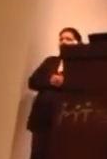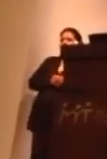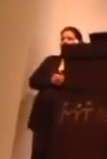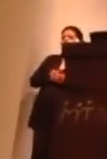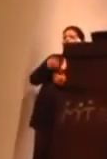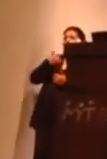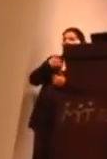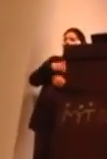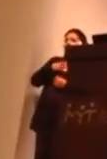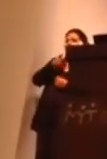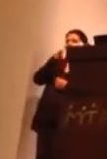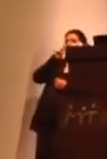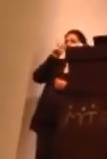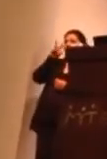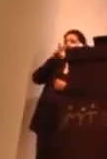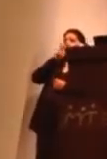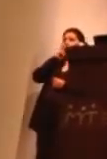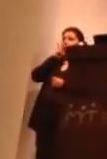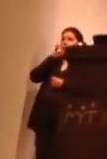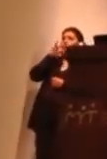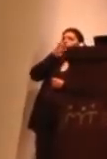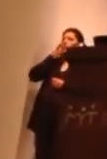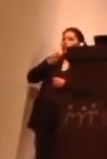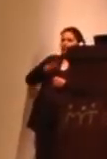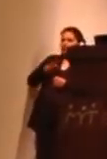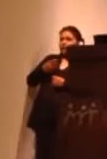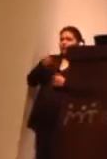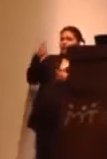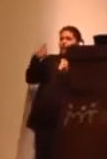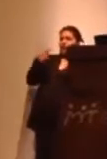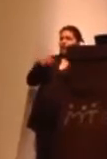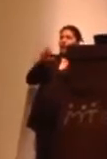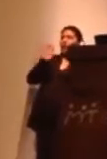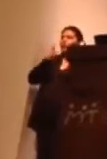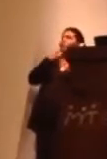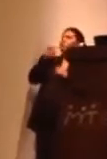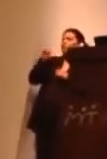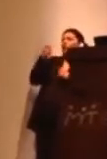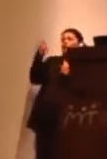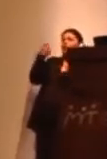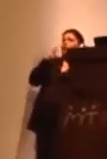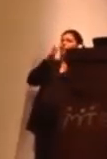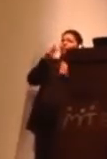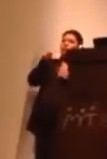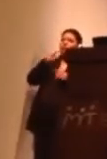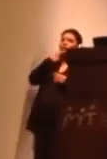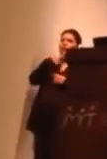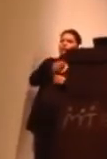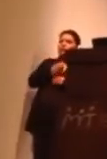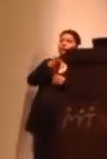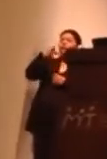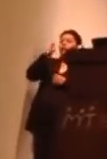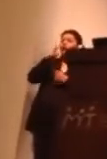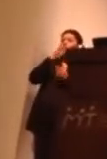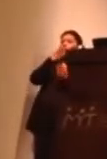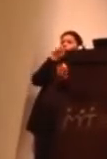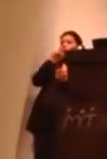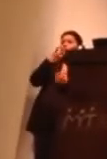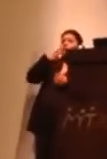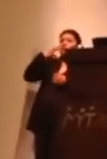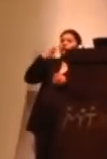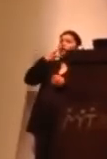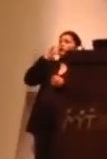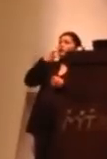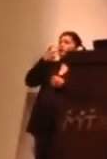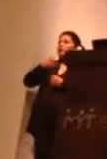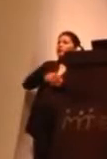Yo he visto papás que han llevado la dieta, algunos les ha servido, algunos no. Esta tendencia también habla